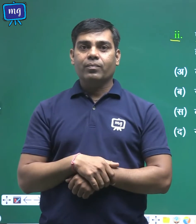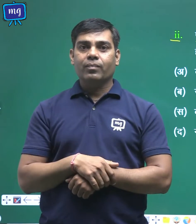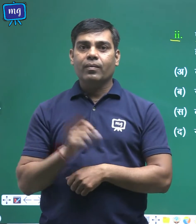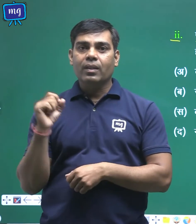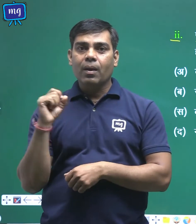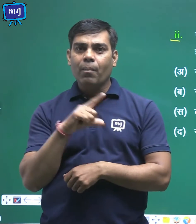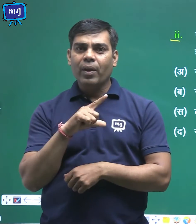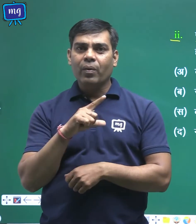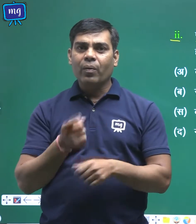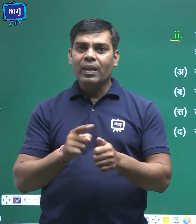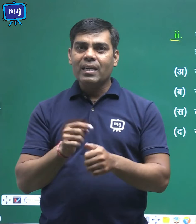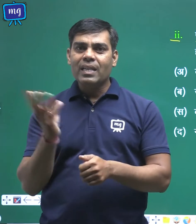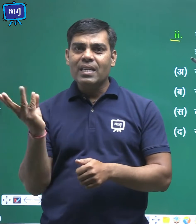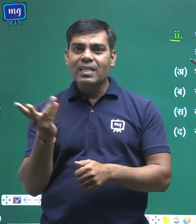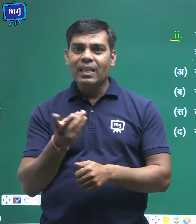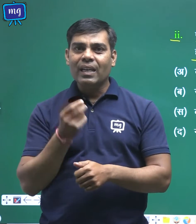महीनों की संख्या